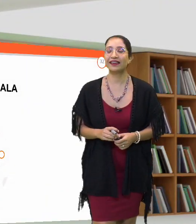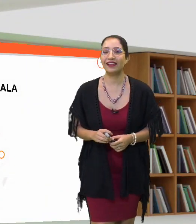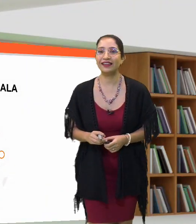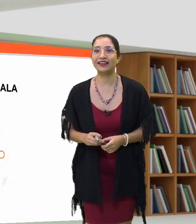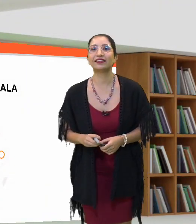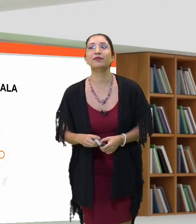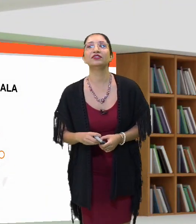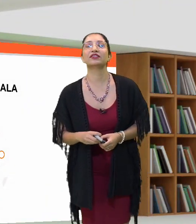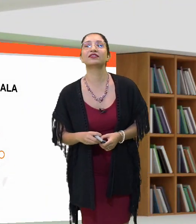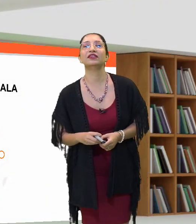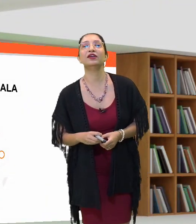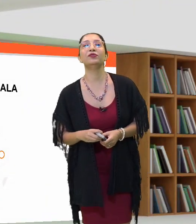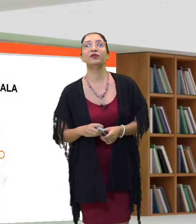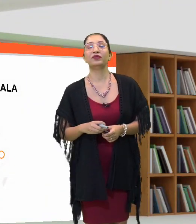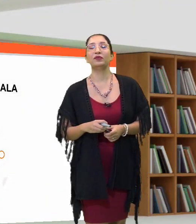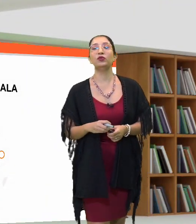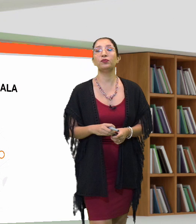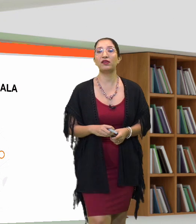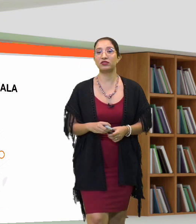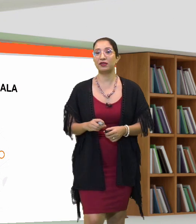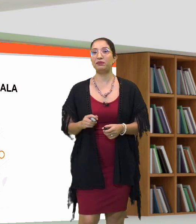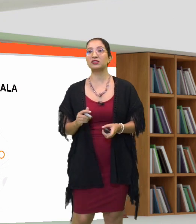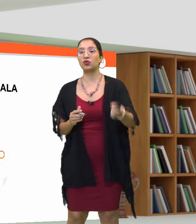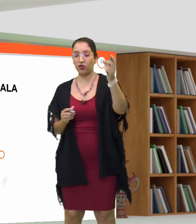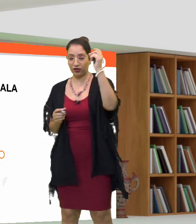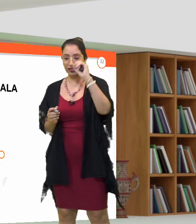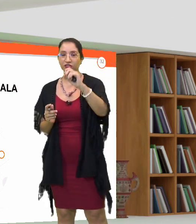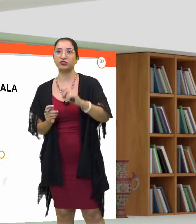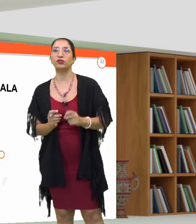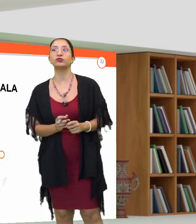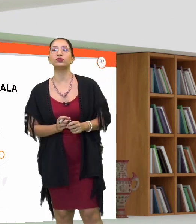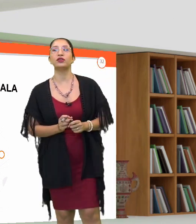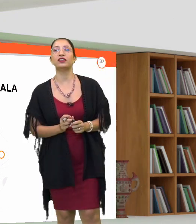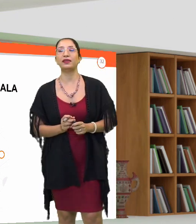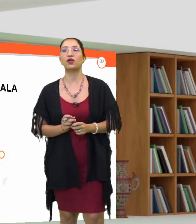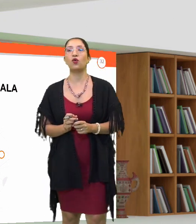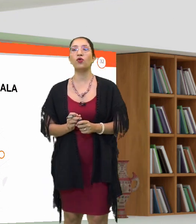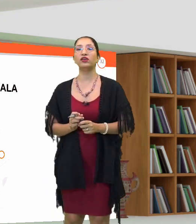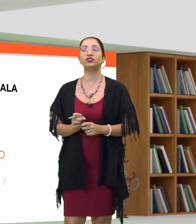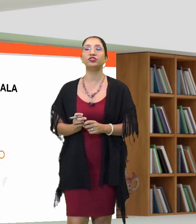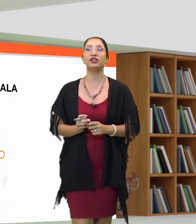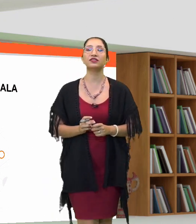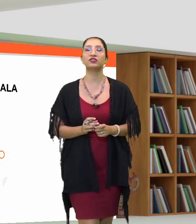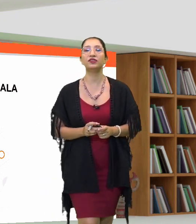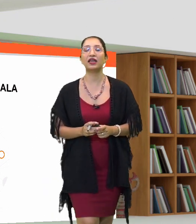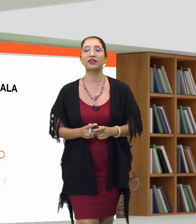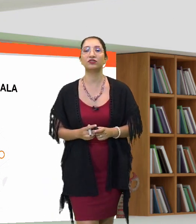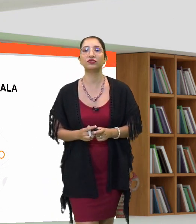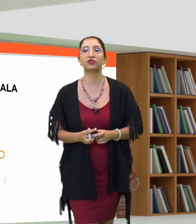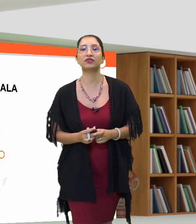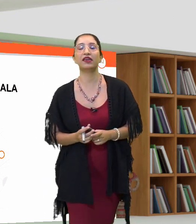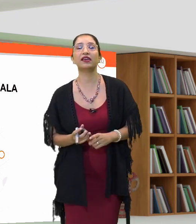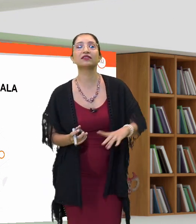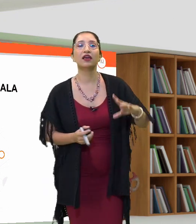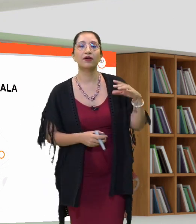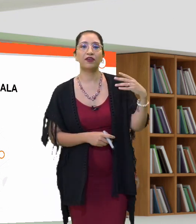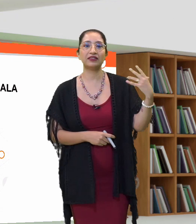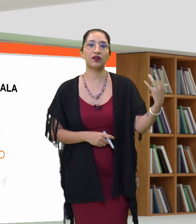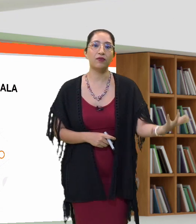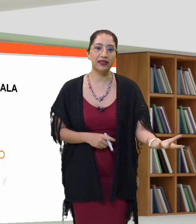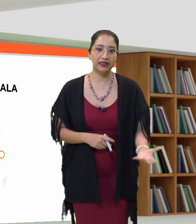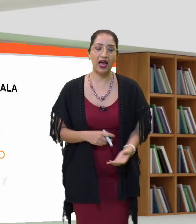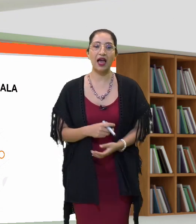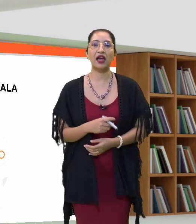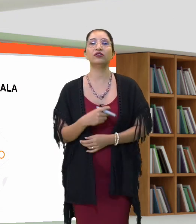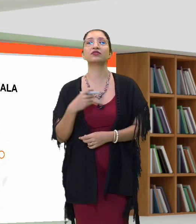E aí, galerinha da mediação, muito bem, você piscou e a gente voltou aqui para corrigir as atividades de vocês,